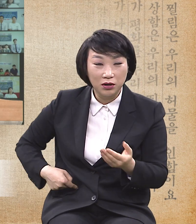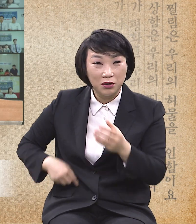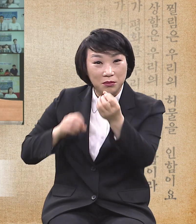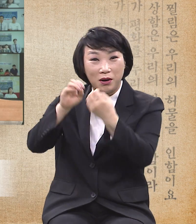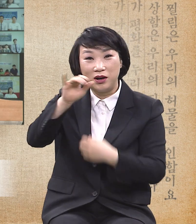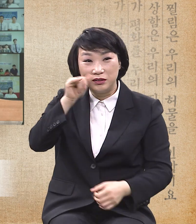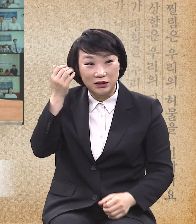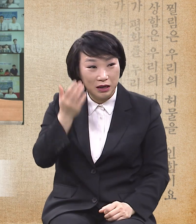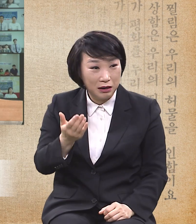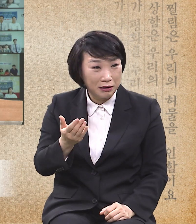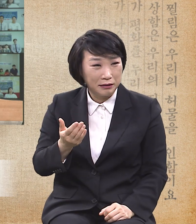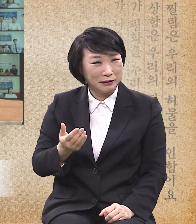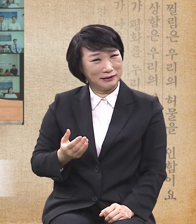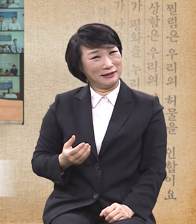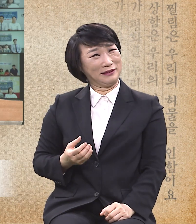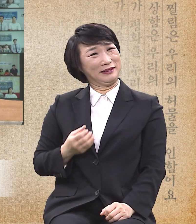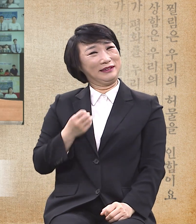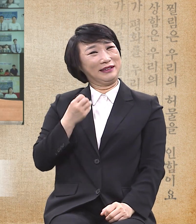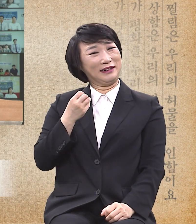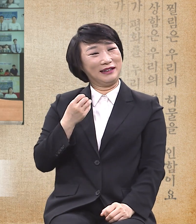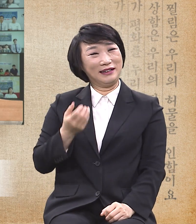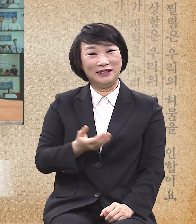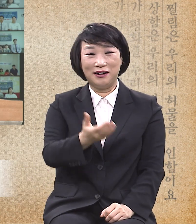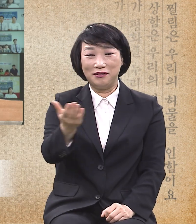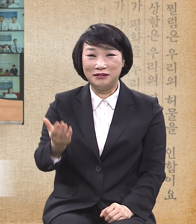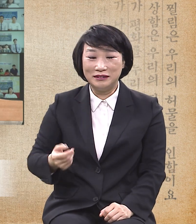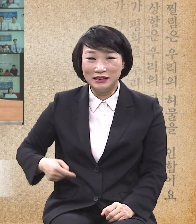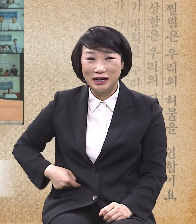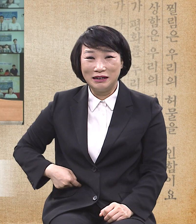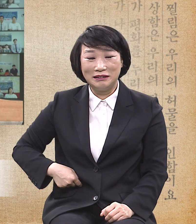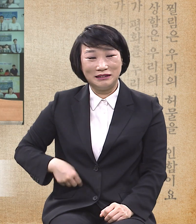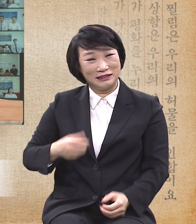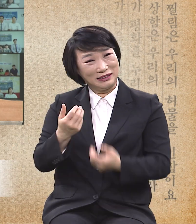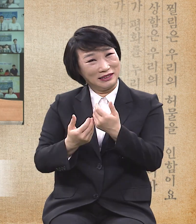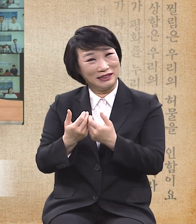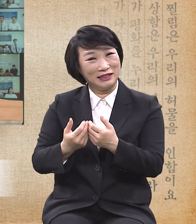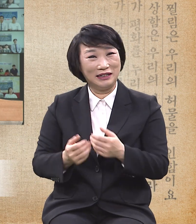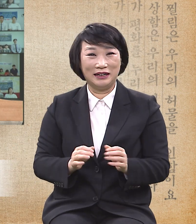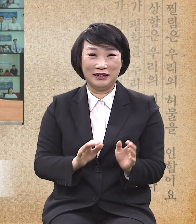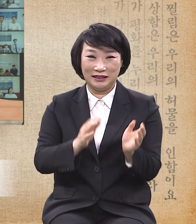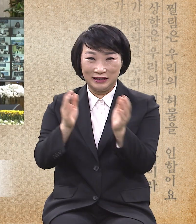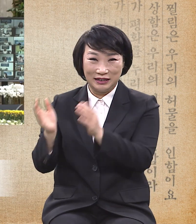어떻게 그렇게 해요? 응? 양심상 어떻게 그렇게 해요? 예.